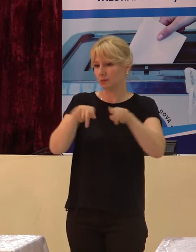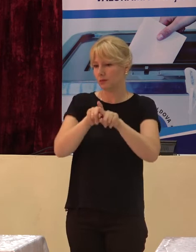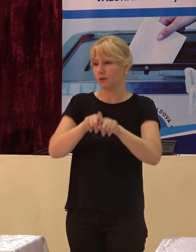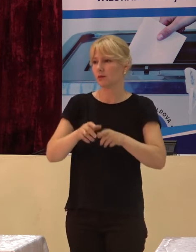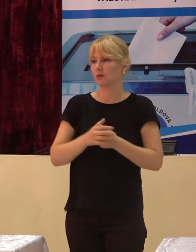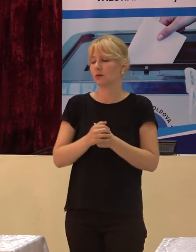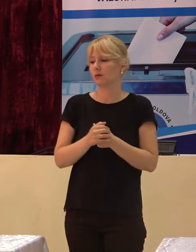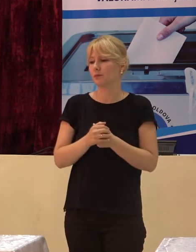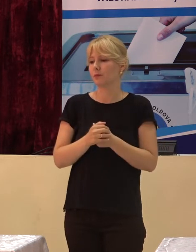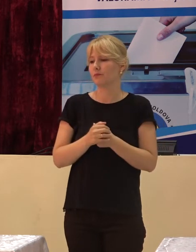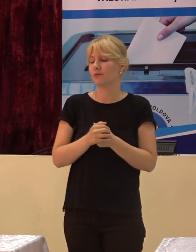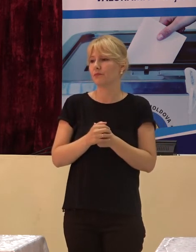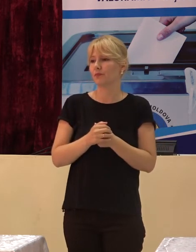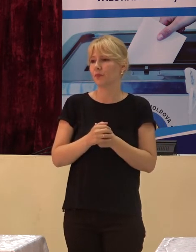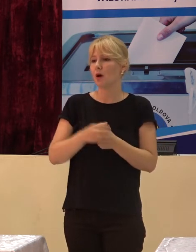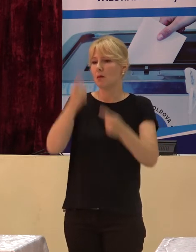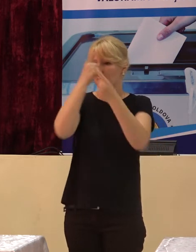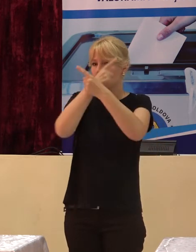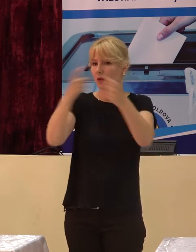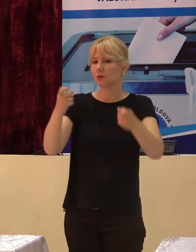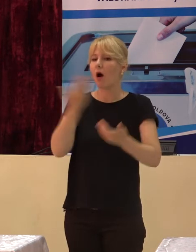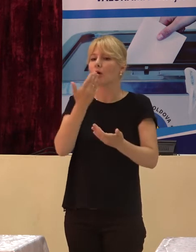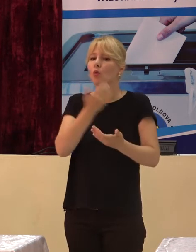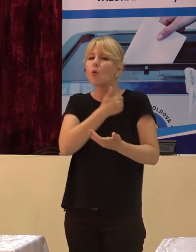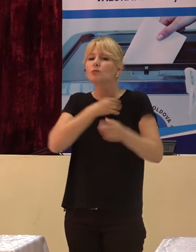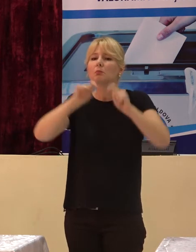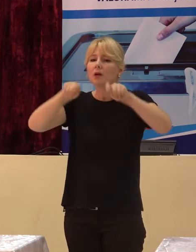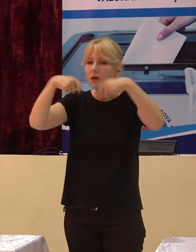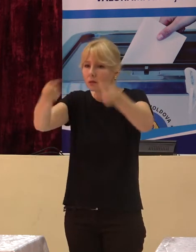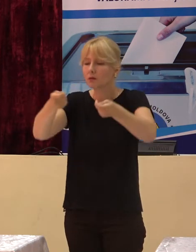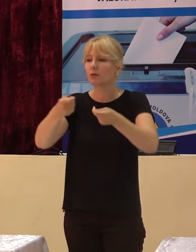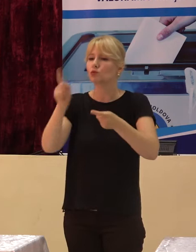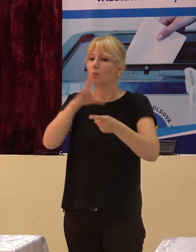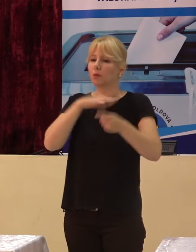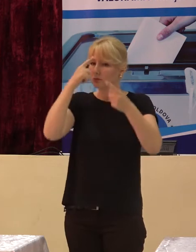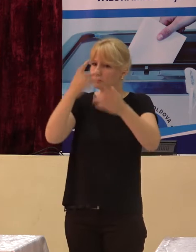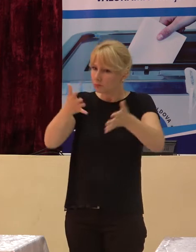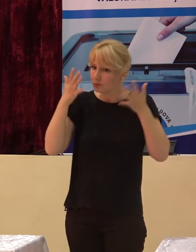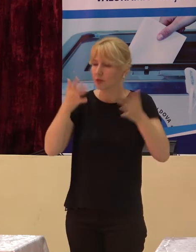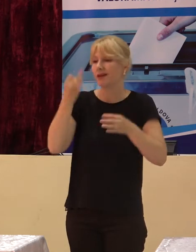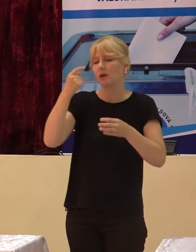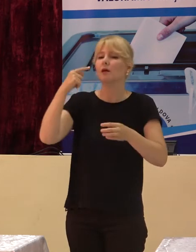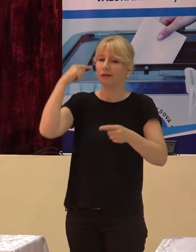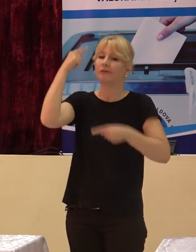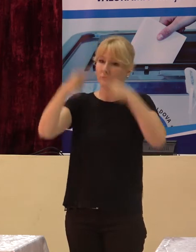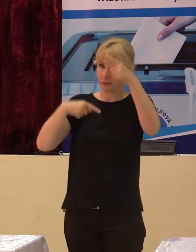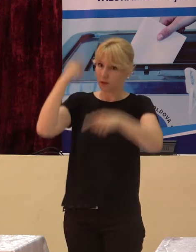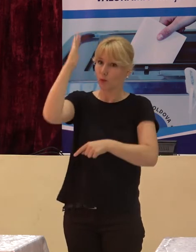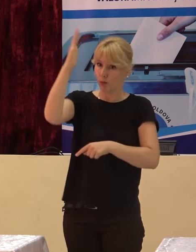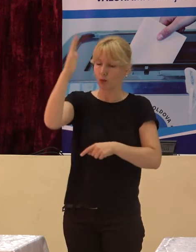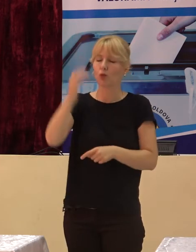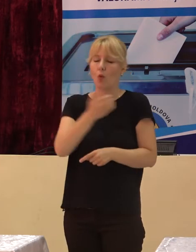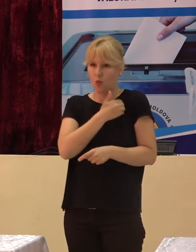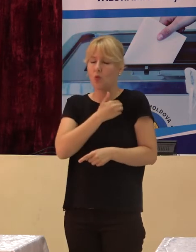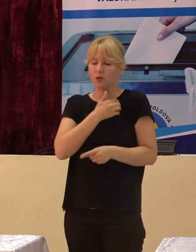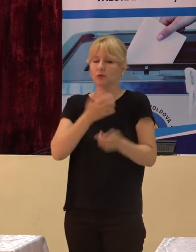categorie cât mai largă de cetățeni, mesajul pe care vrem să-l aducem. Și pe viitor vom lua în vedere și acest